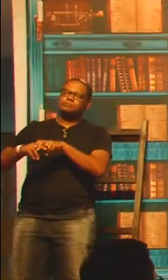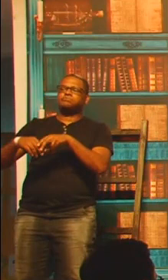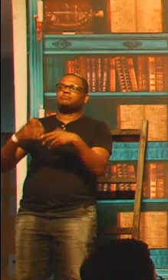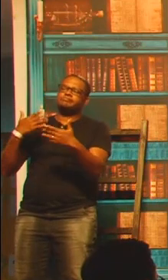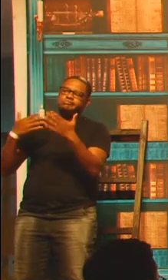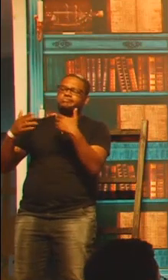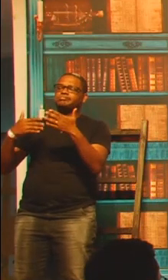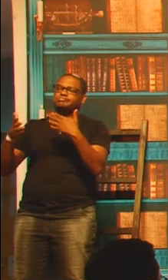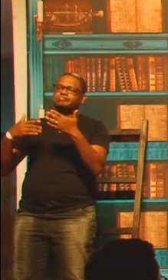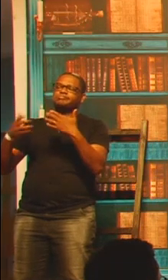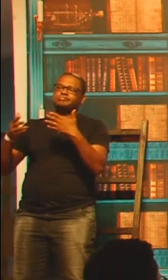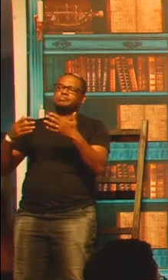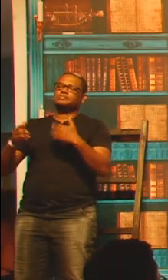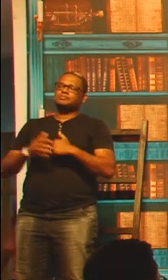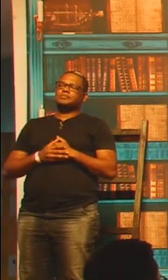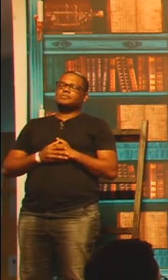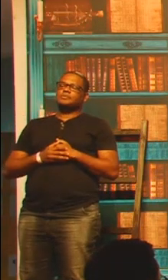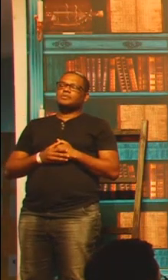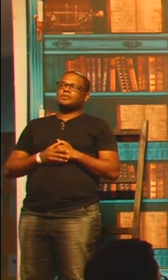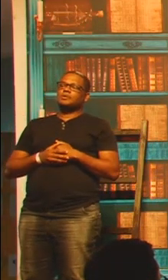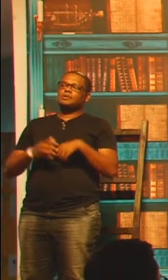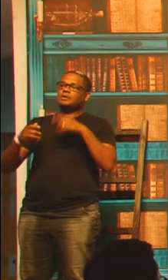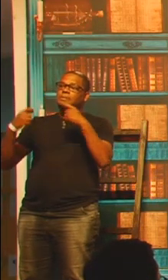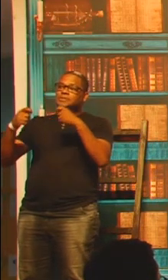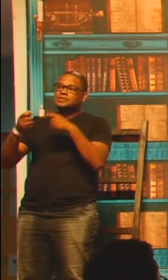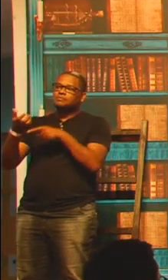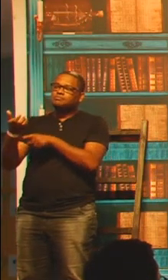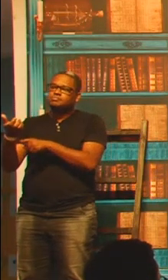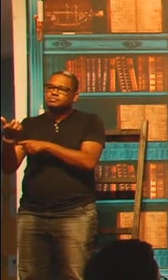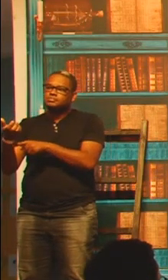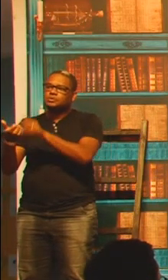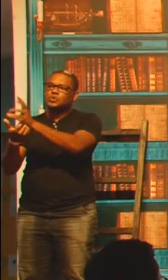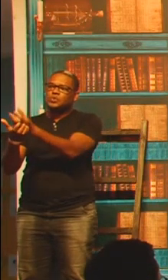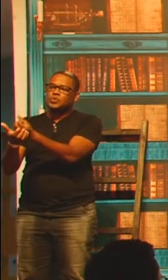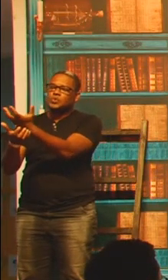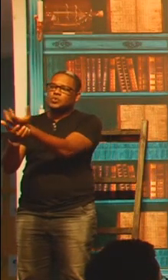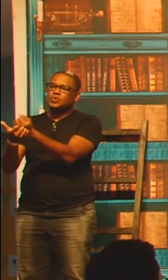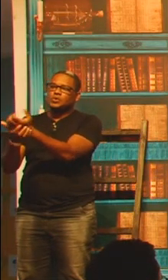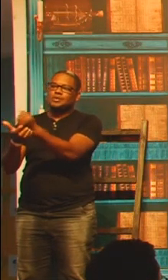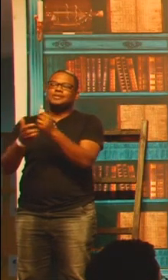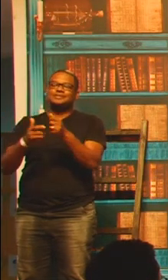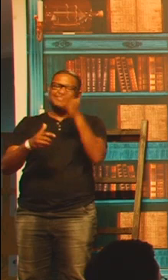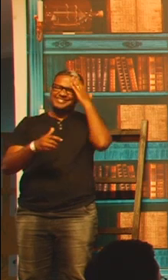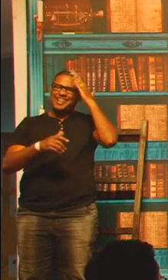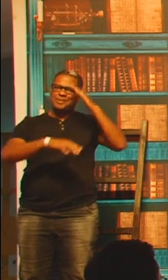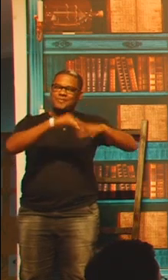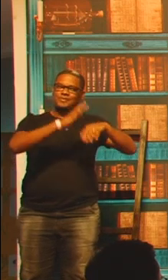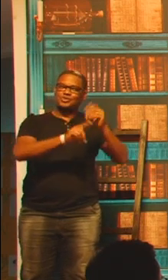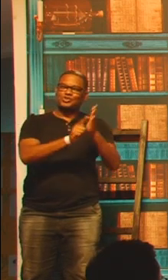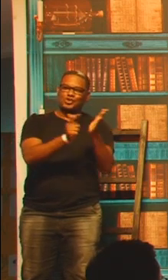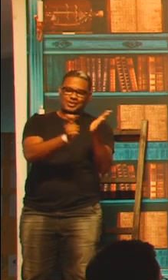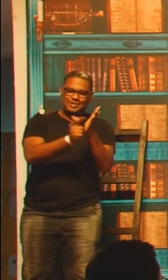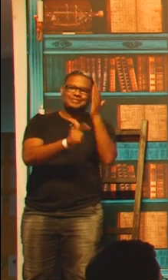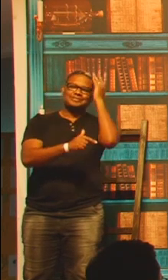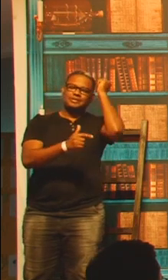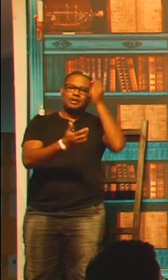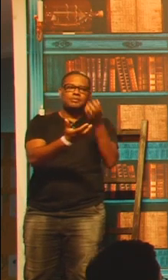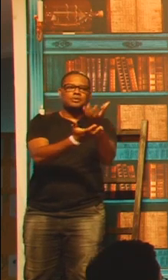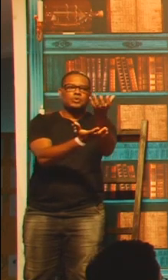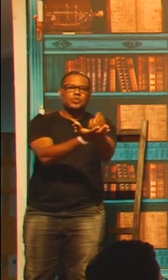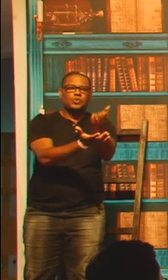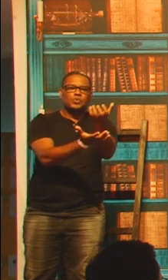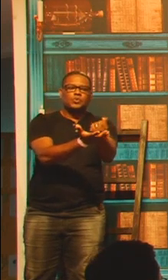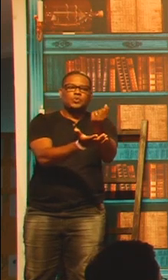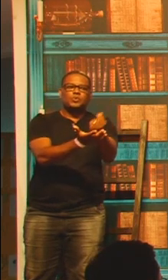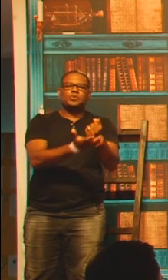conversando com eles. E muitas vezes eu precisava gravar aquilo para escutar depois. Jornalista faz muito isso, né? Para escutar depois. E